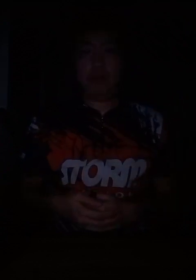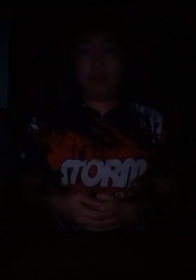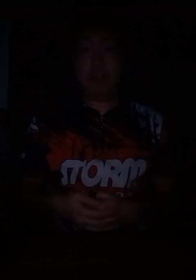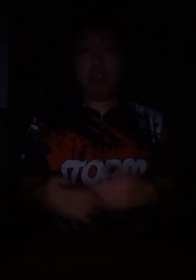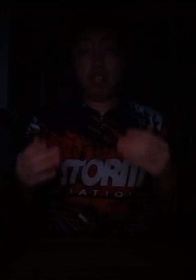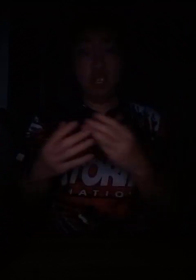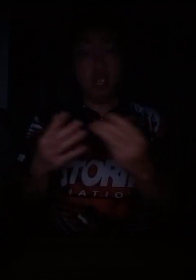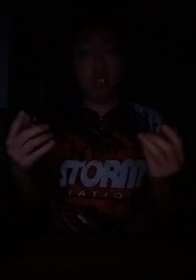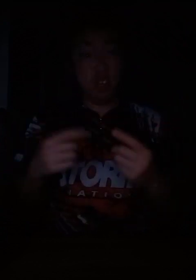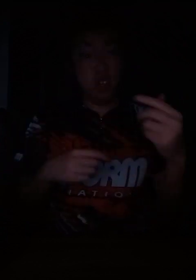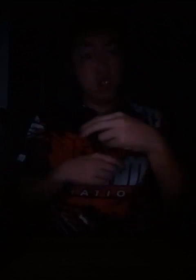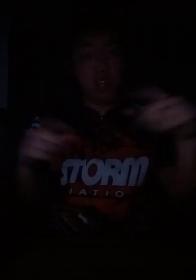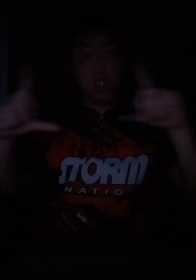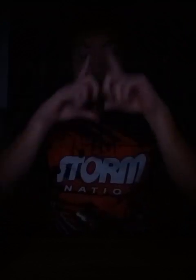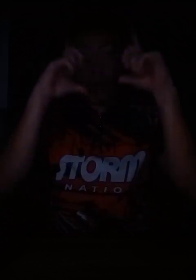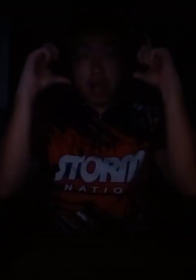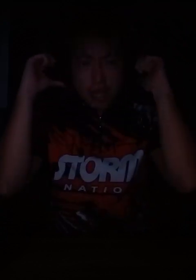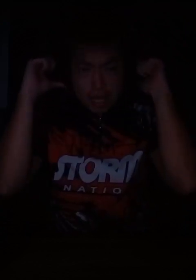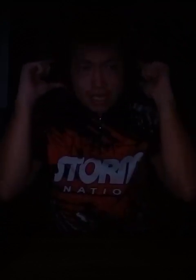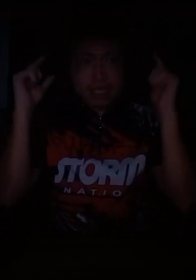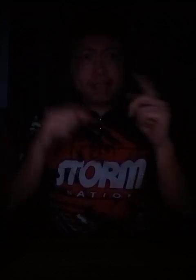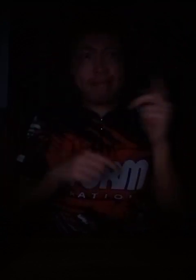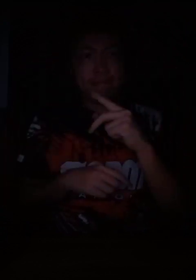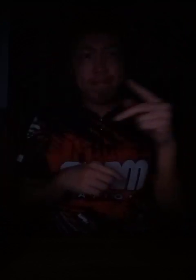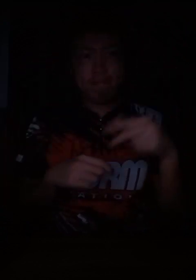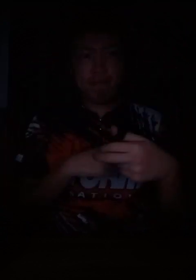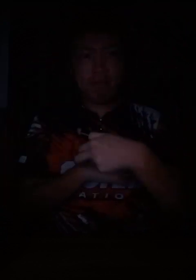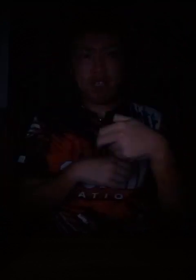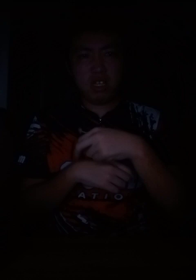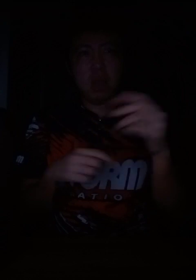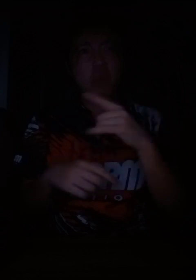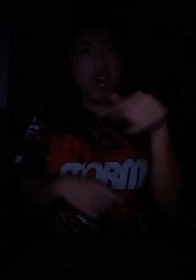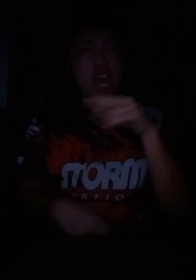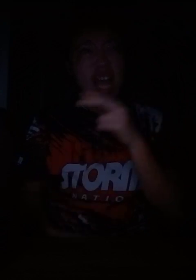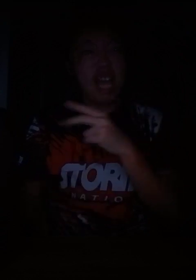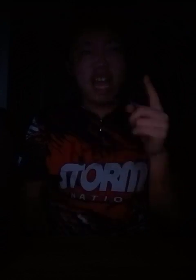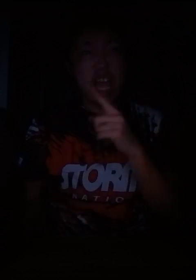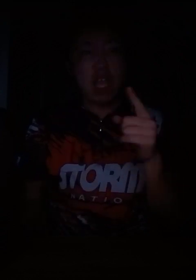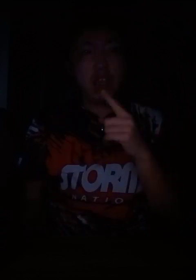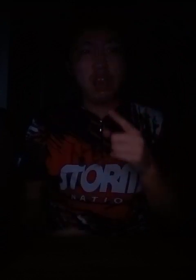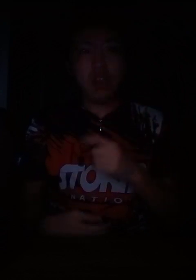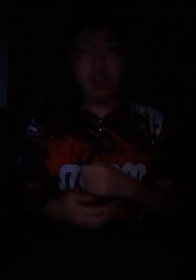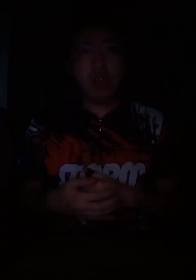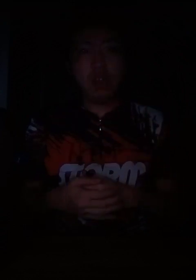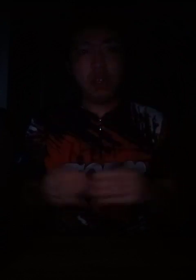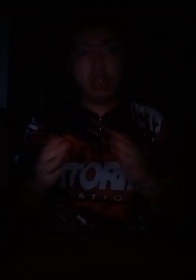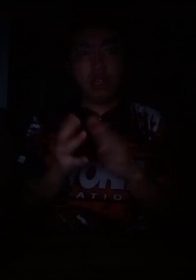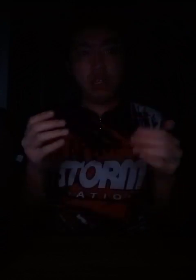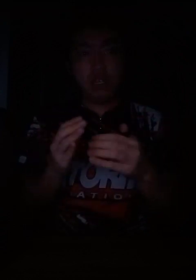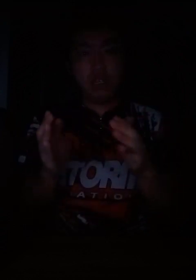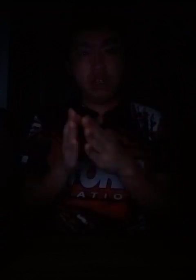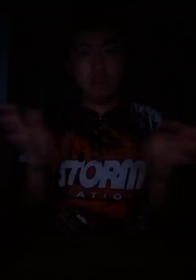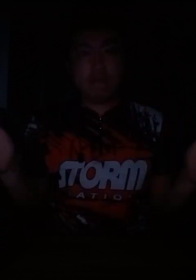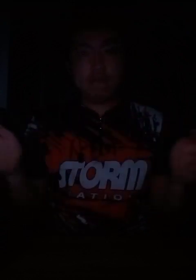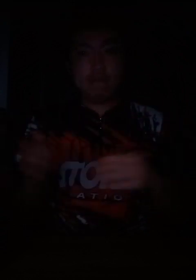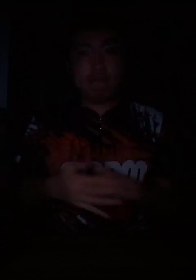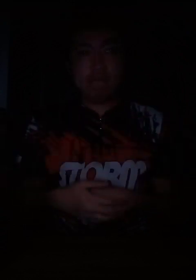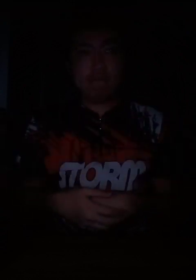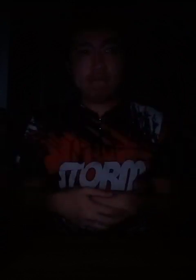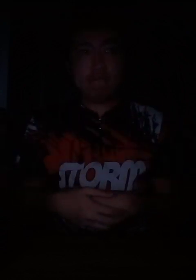지금 버스에서 원래 마스크 쓰게 되어 있는데 그걸 가지고 왜 버스 기사한테 뭐라 그러냐 하니까 거기서부터 이제 승객들한테 욕이 시작된 거예요. 버스